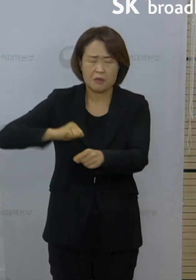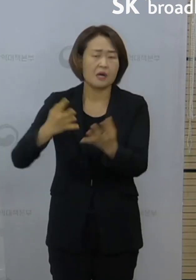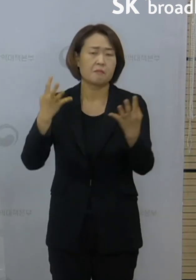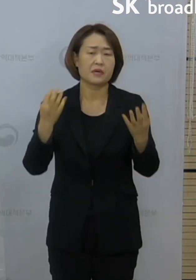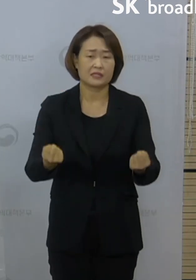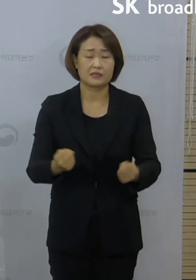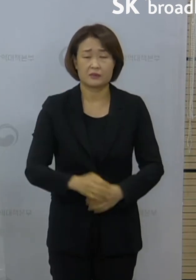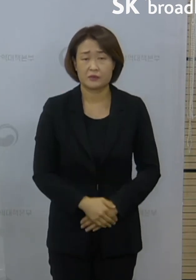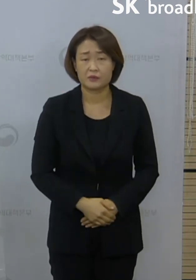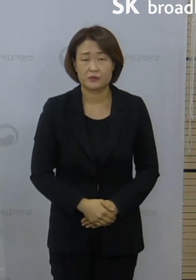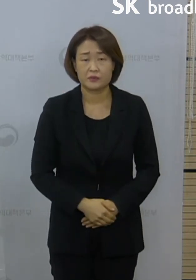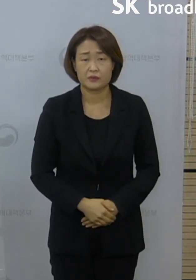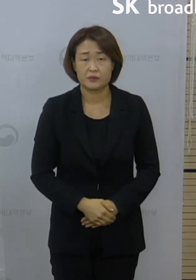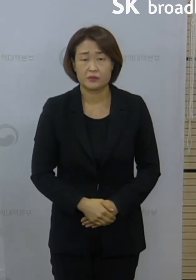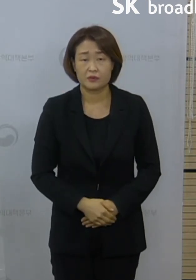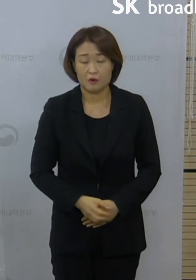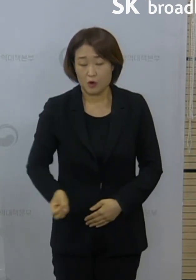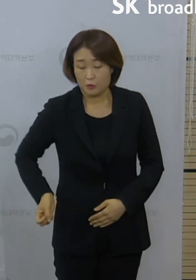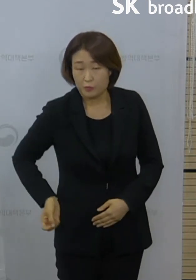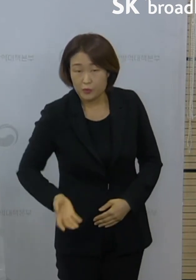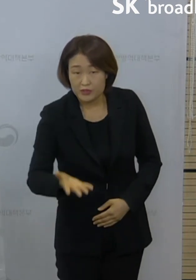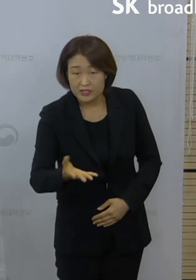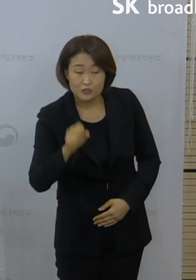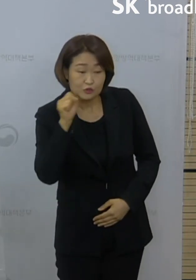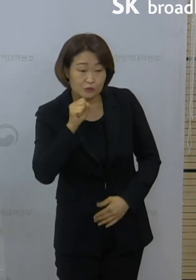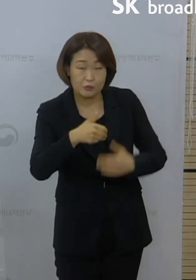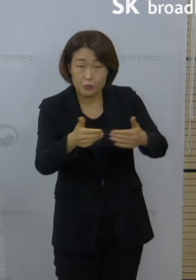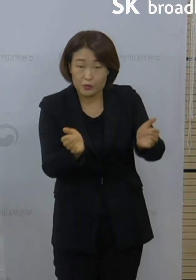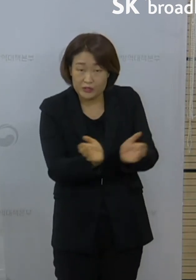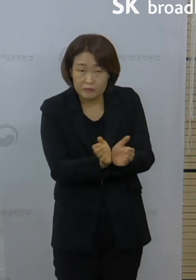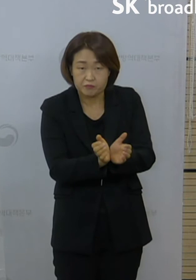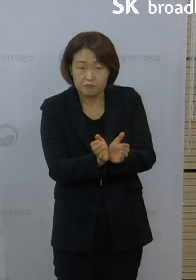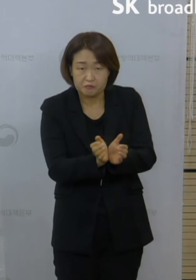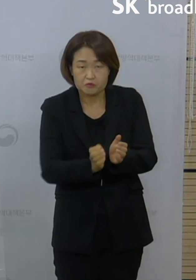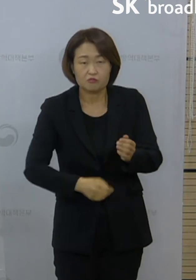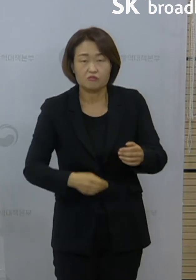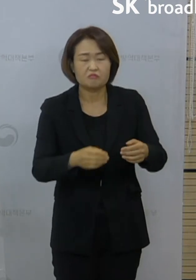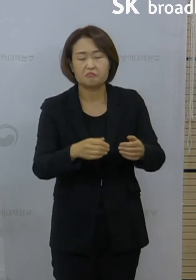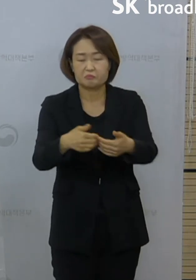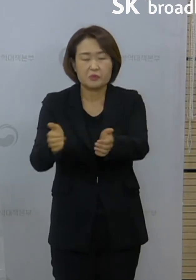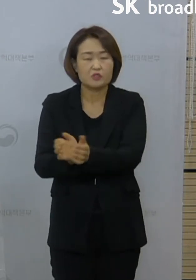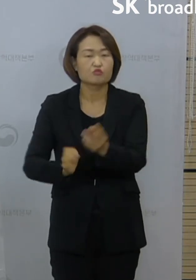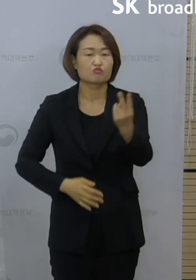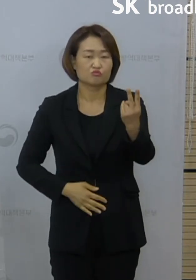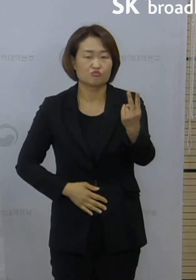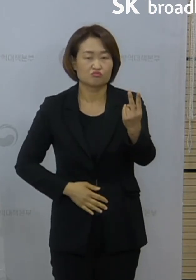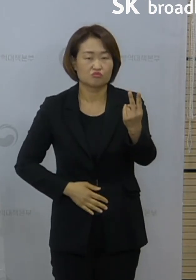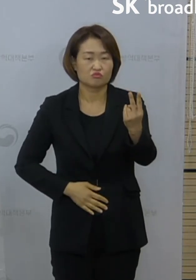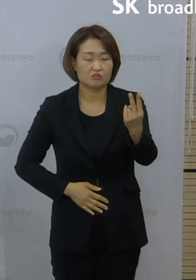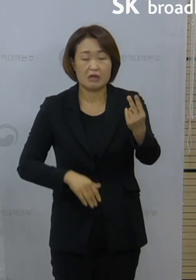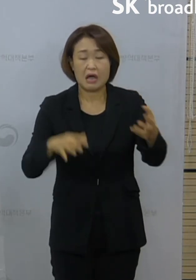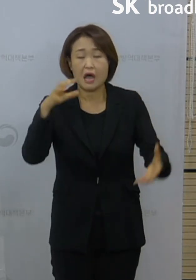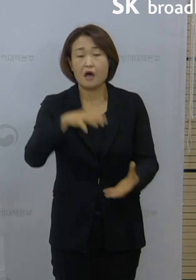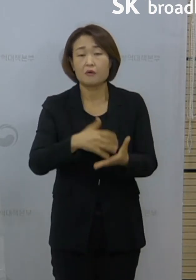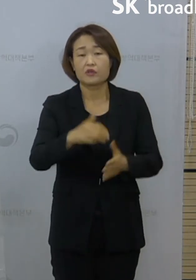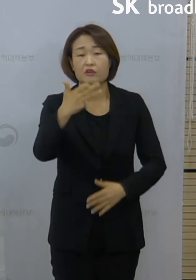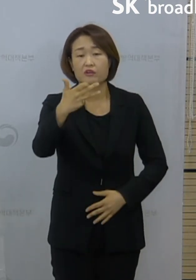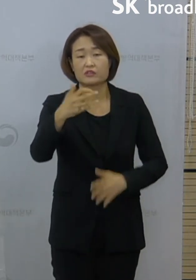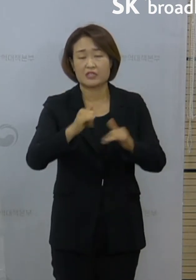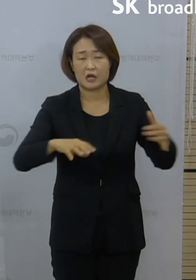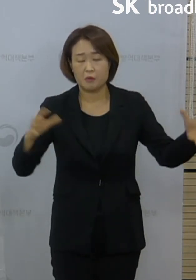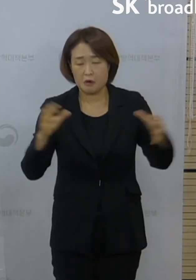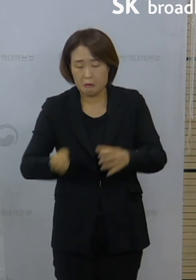두 개의 볼링 동호회 회원 18명이 모여서 단체로 볼링 시합을 하거나 방문